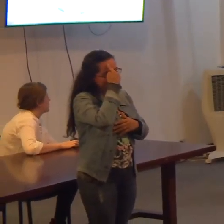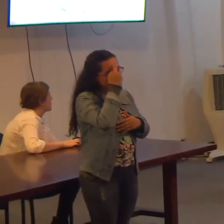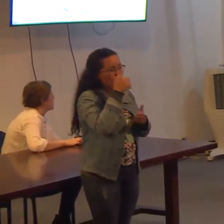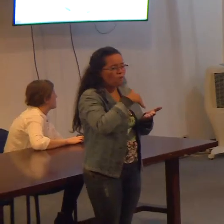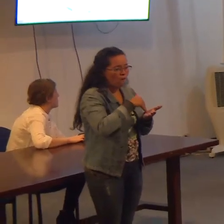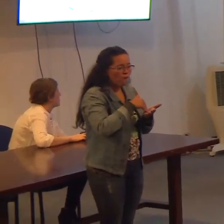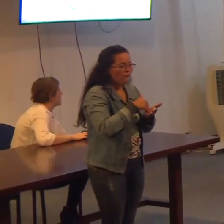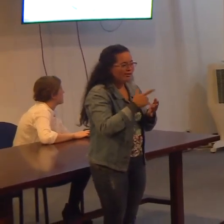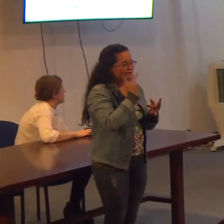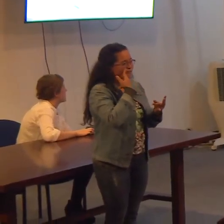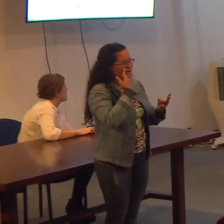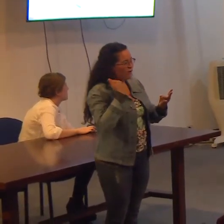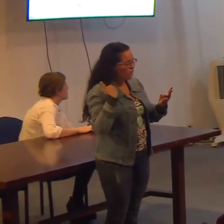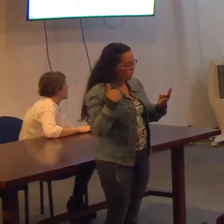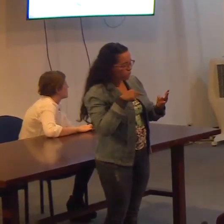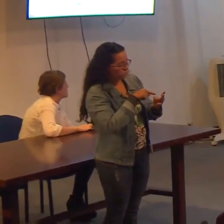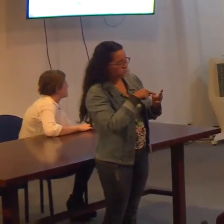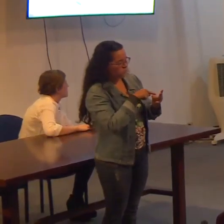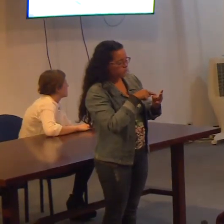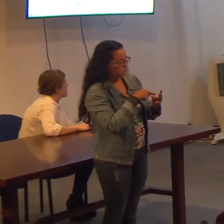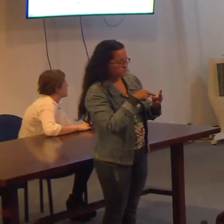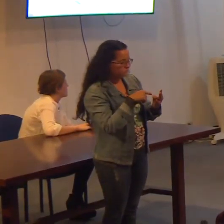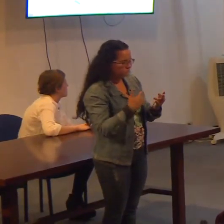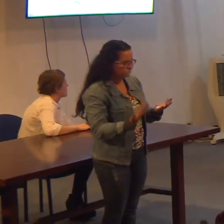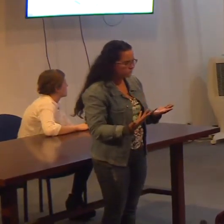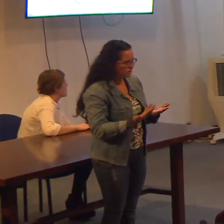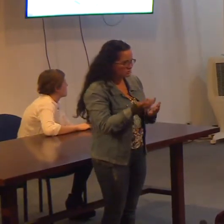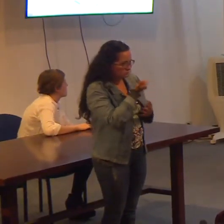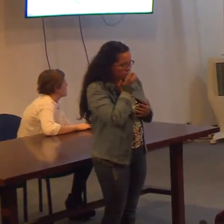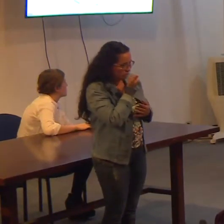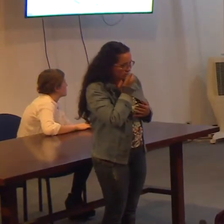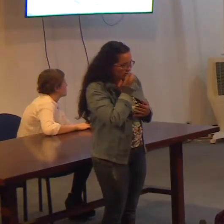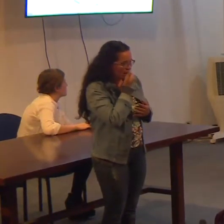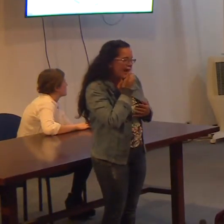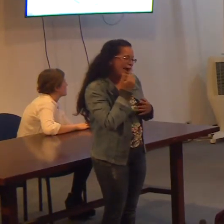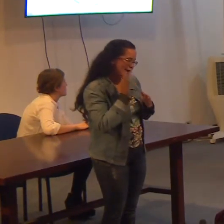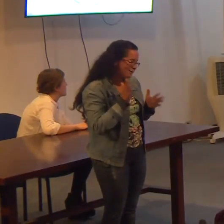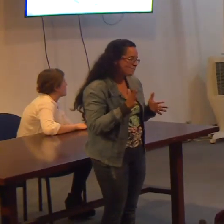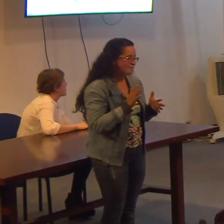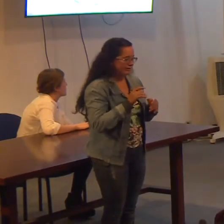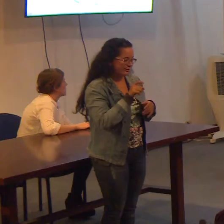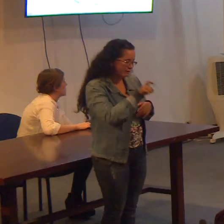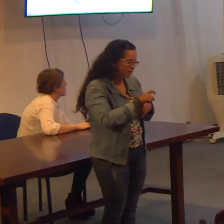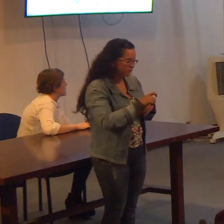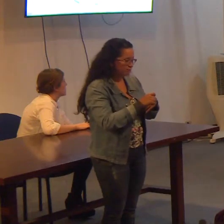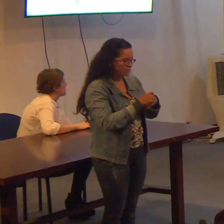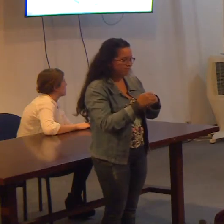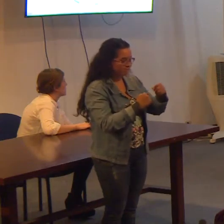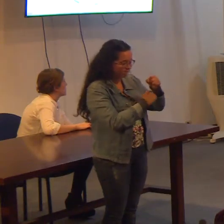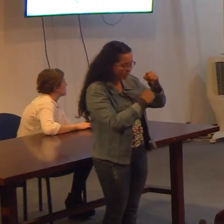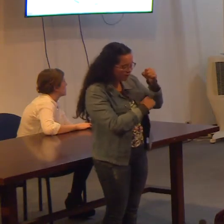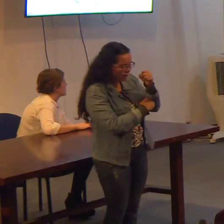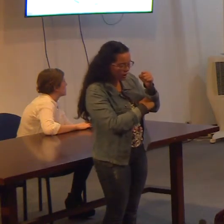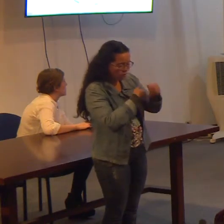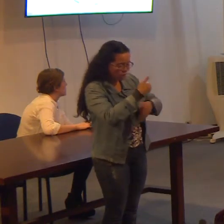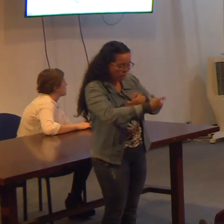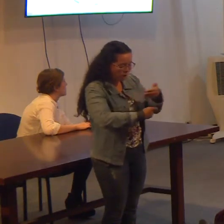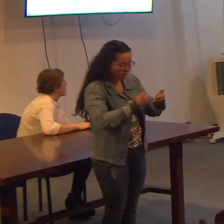esas subjetividades, pero teníamos que hacerlo fundamentando pues nuestro proceso con autores y